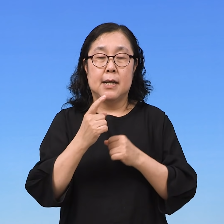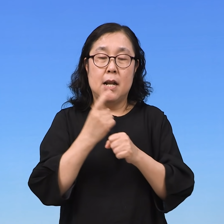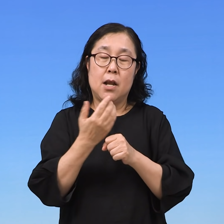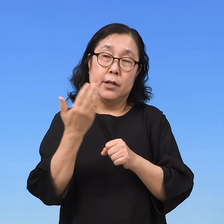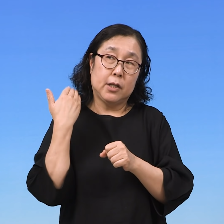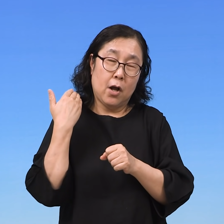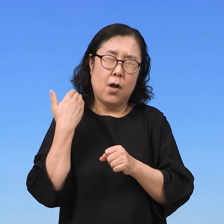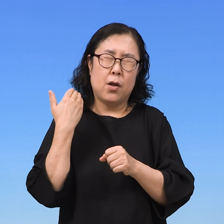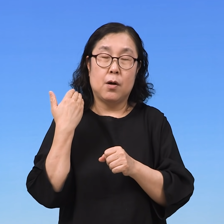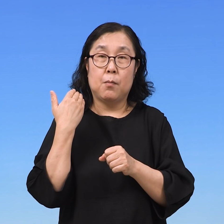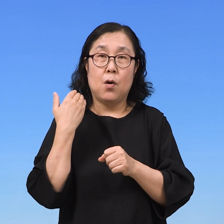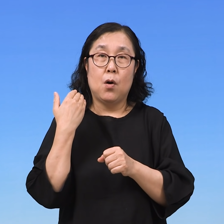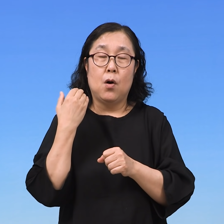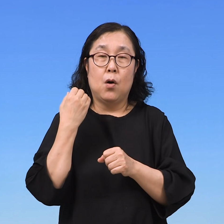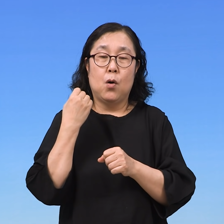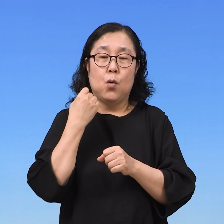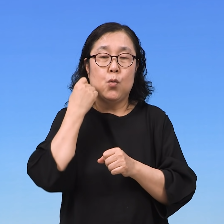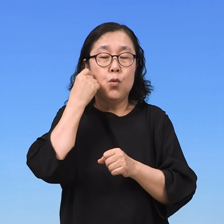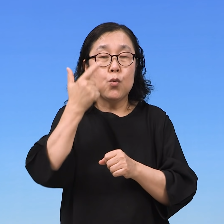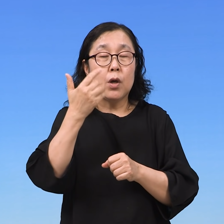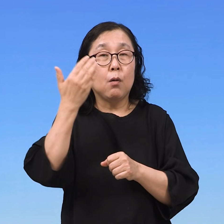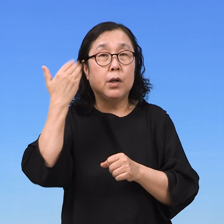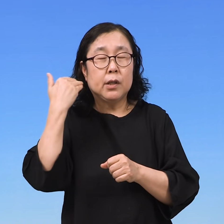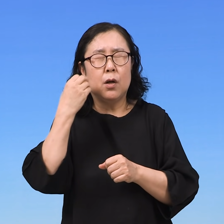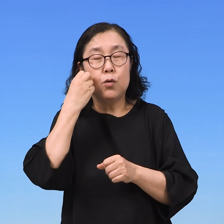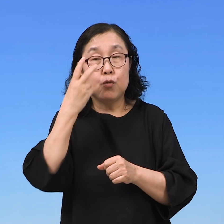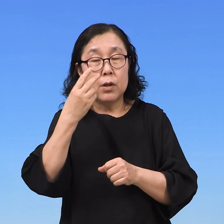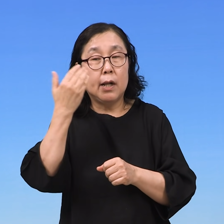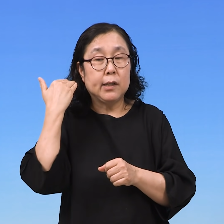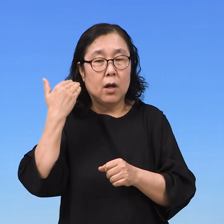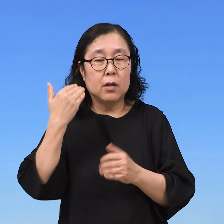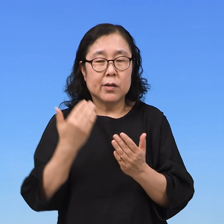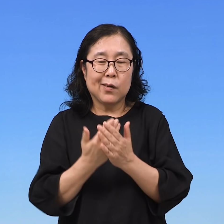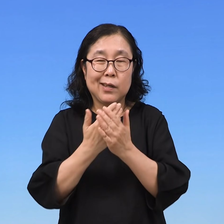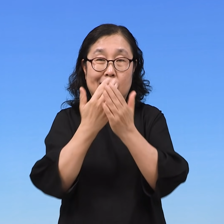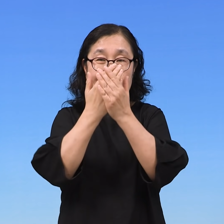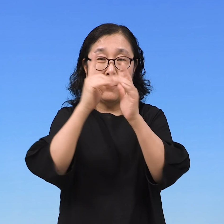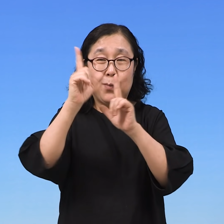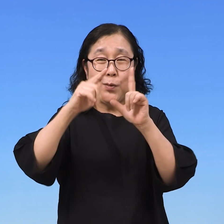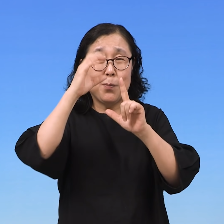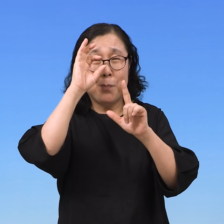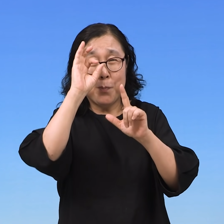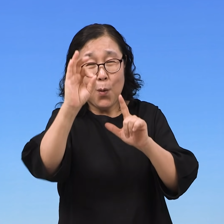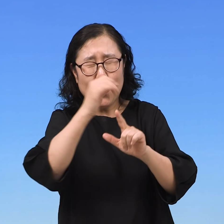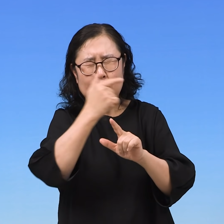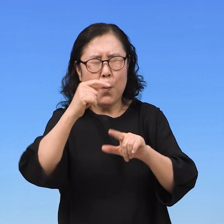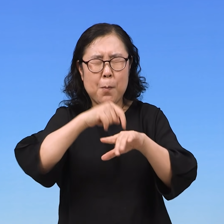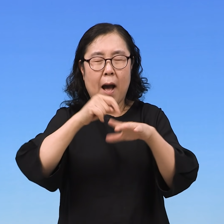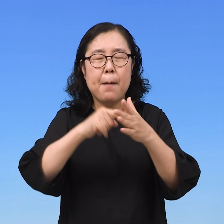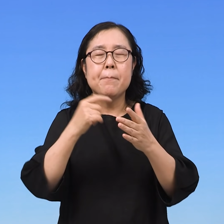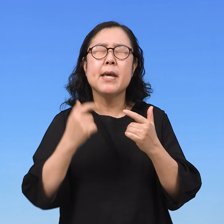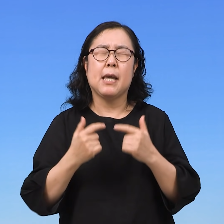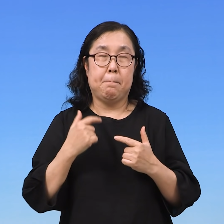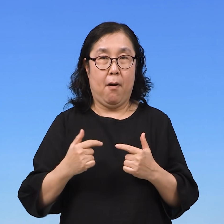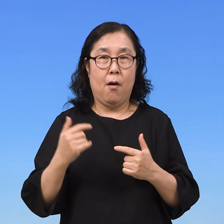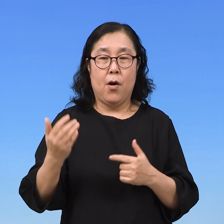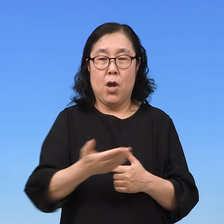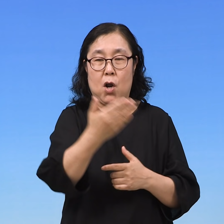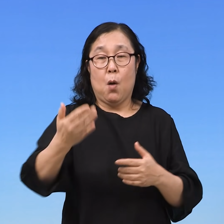전 지금 그들의 성장하는 모습을 보면서 너무너무 마음이 기쁩니다. 여러분을